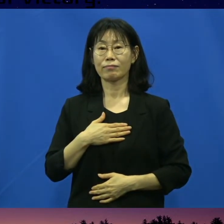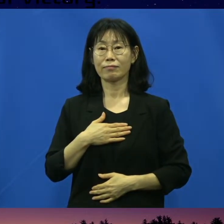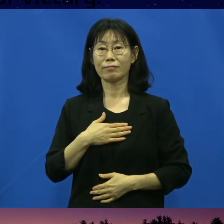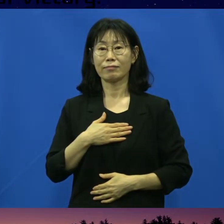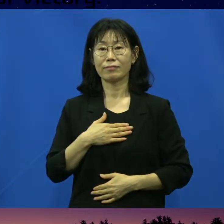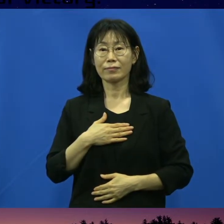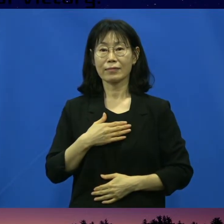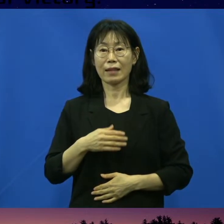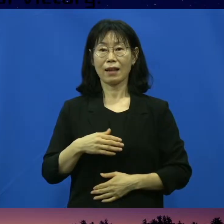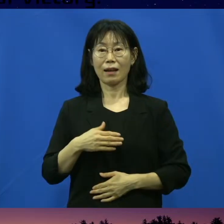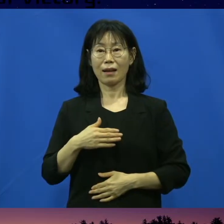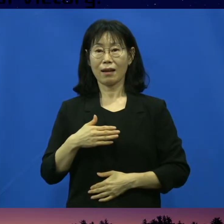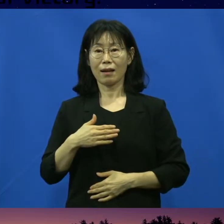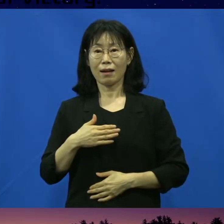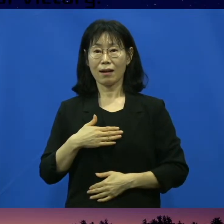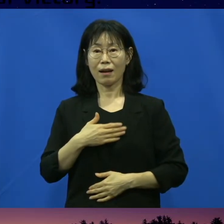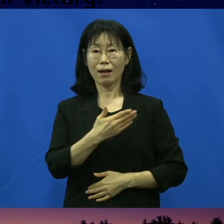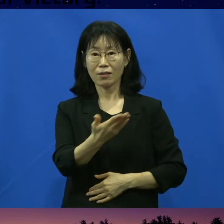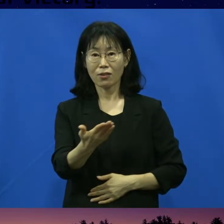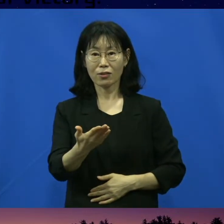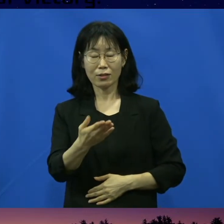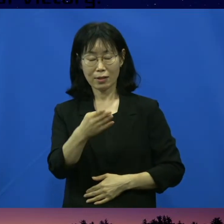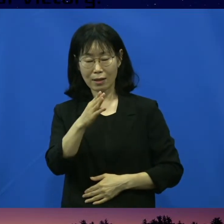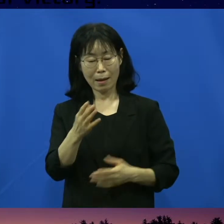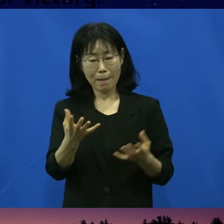이르거든 당신의 것에 남겨 고쳐서 하였더라.